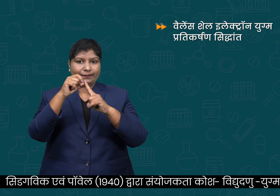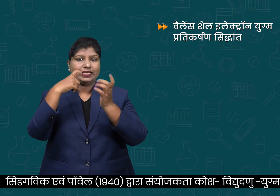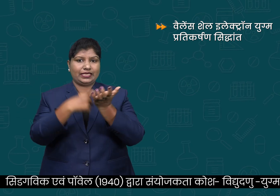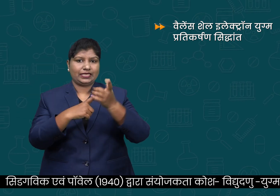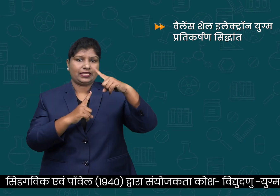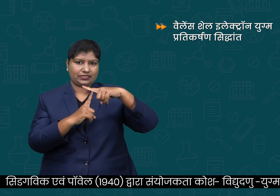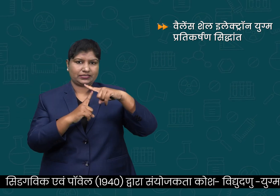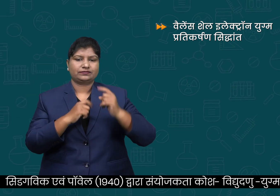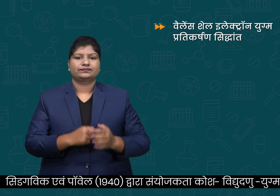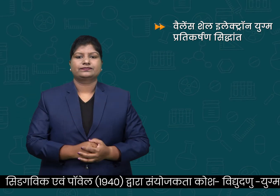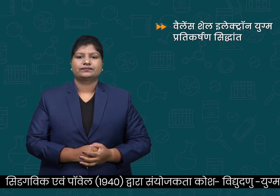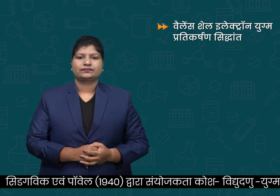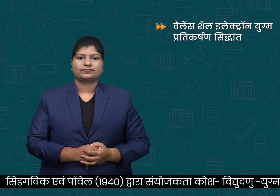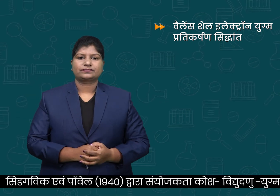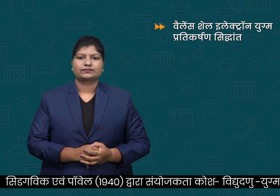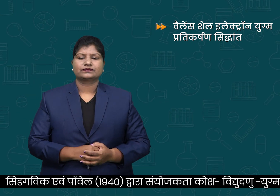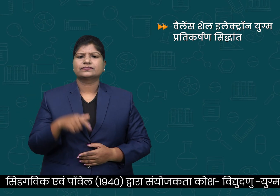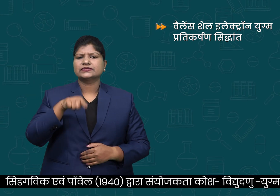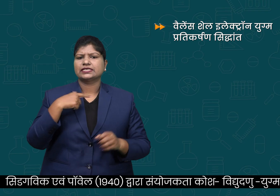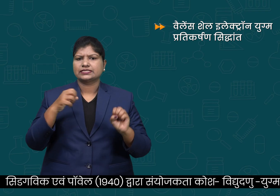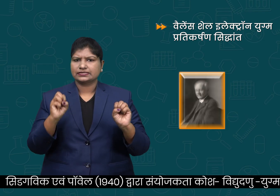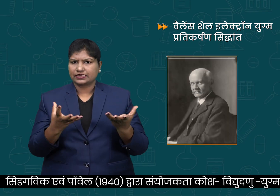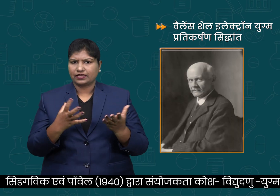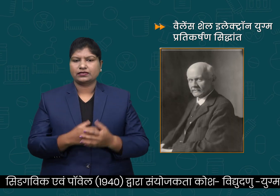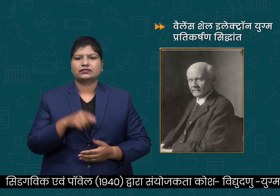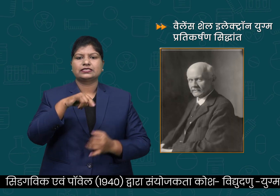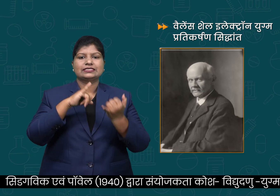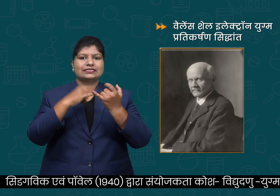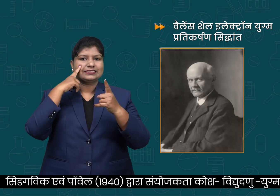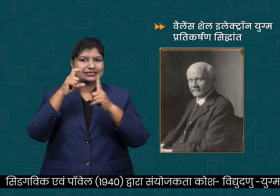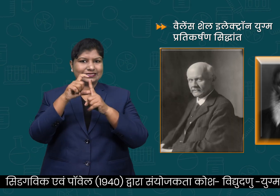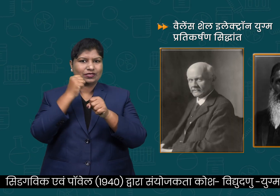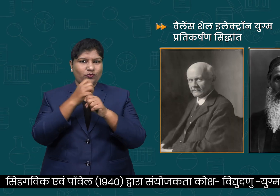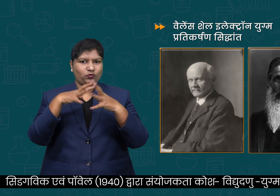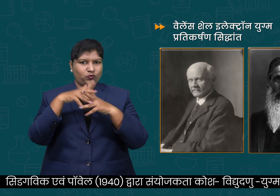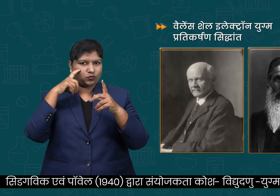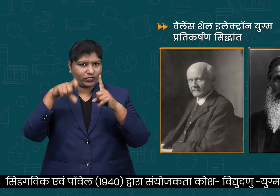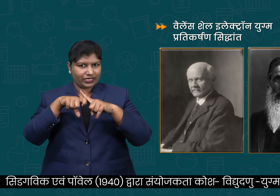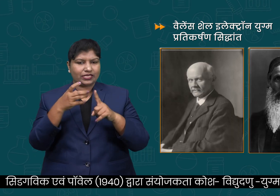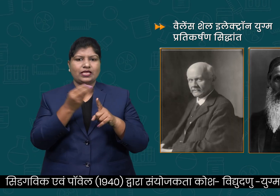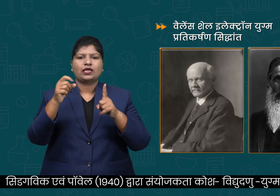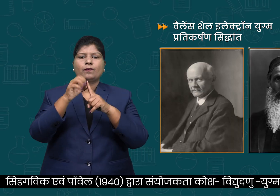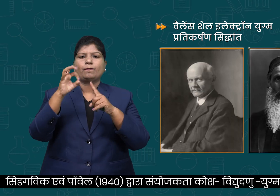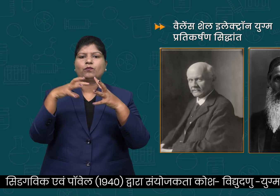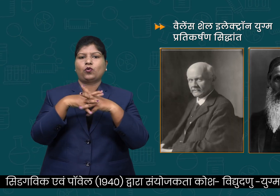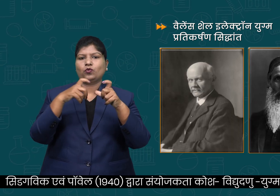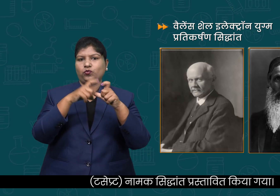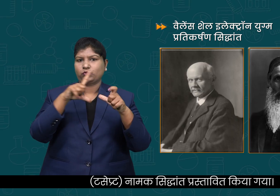1940 द्वारा संयोजकता कोश विद्युधनु युग्म प्रतिकर्षण सिद्धांत,